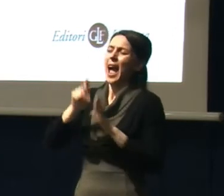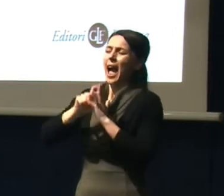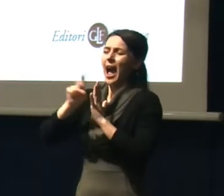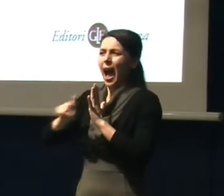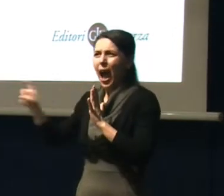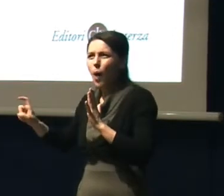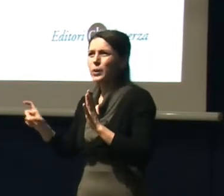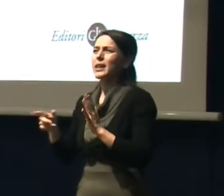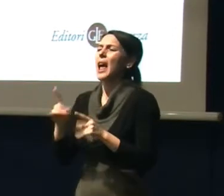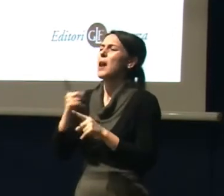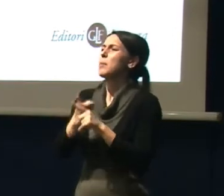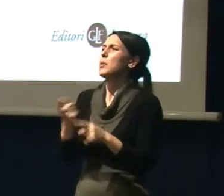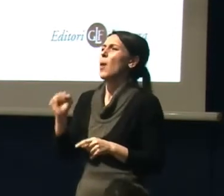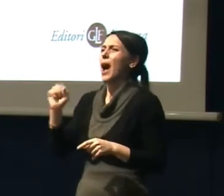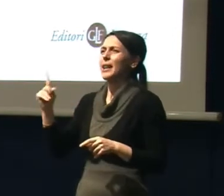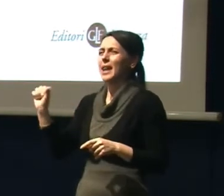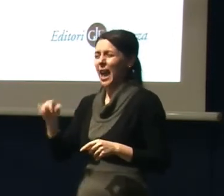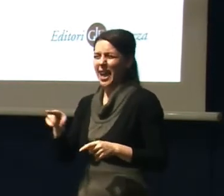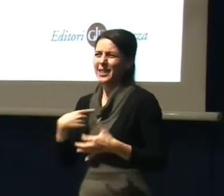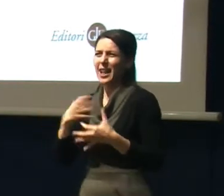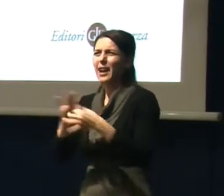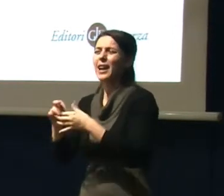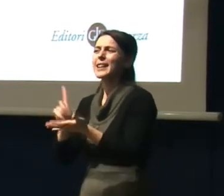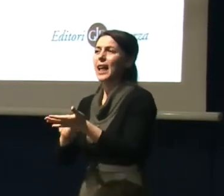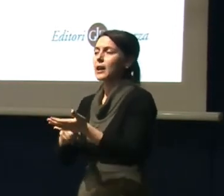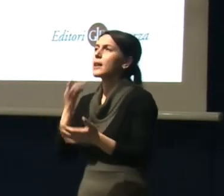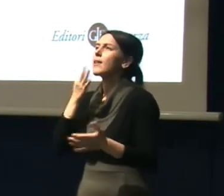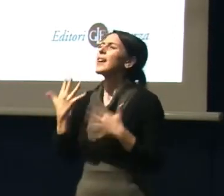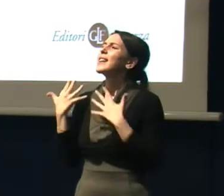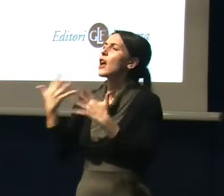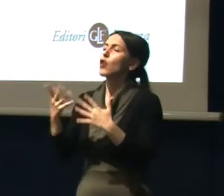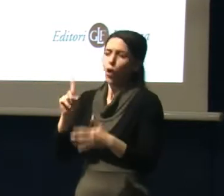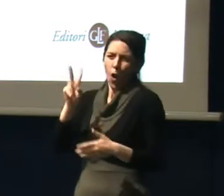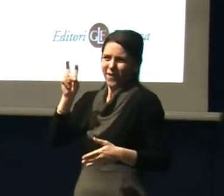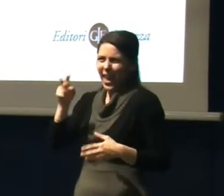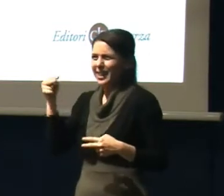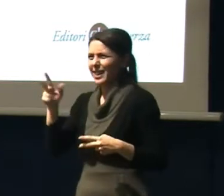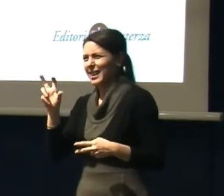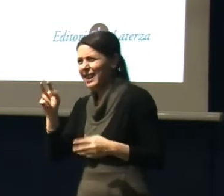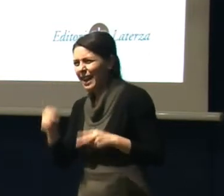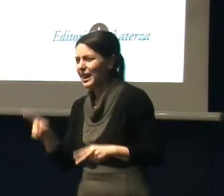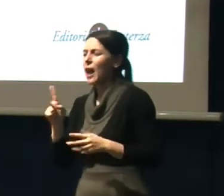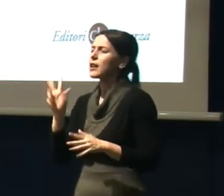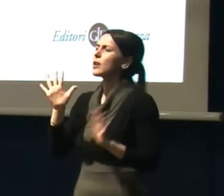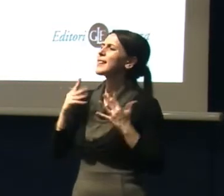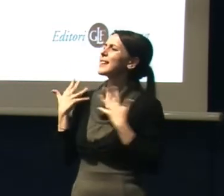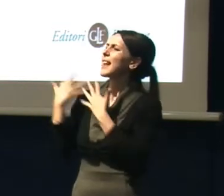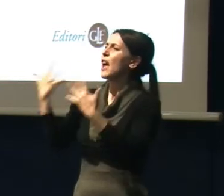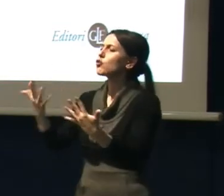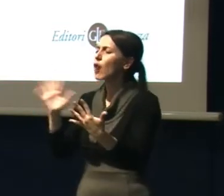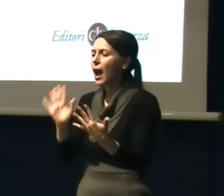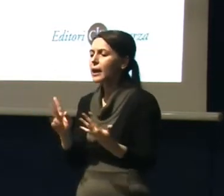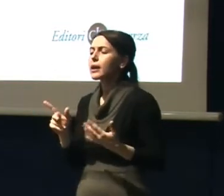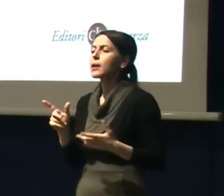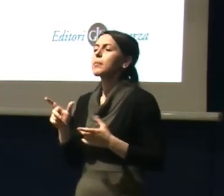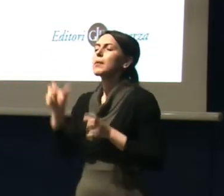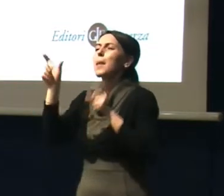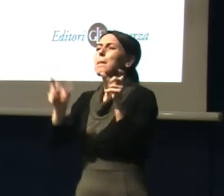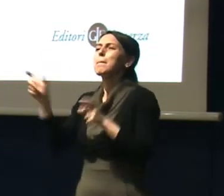contatto con la misurazione dei dati in dieci anni quindi non inventi in 30 in 50 il numero di persone